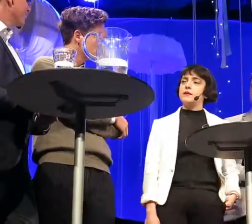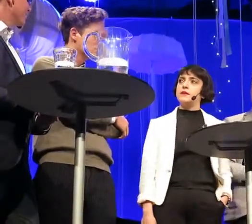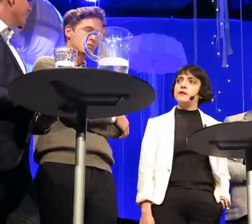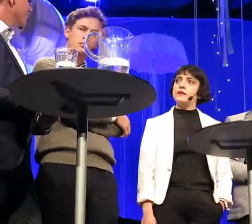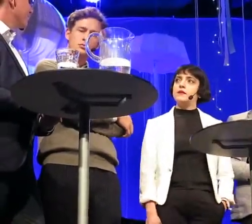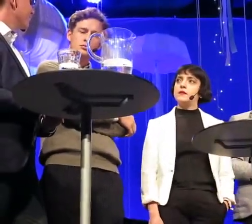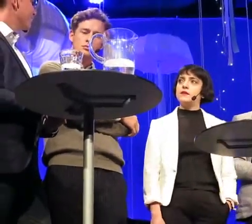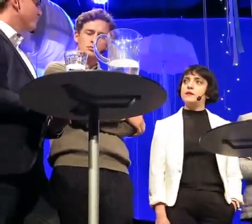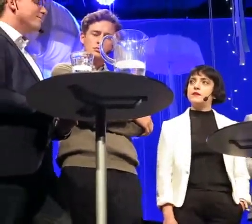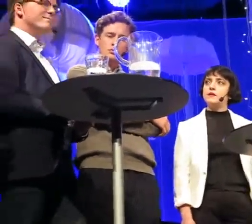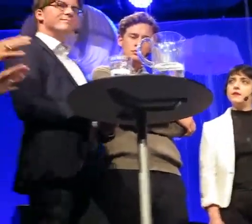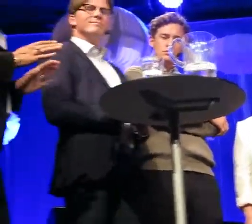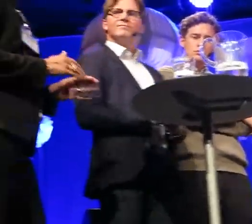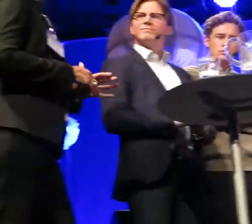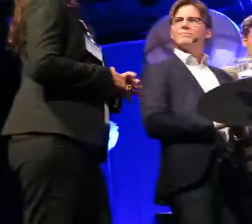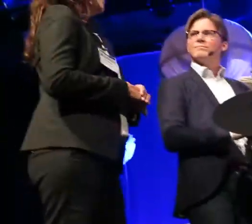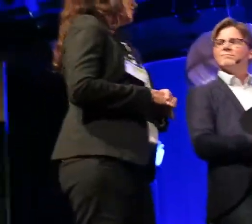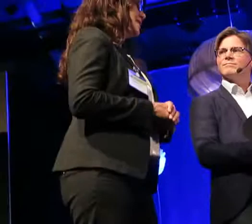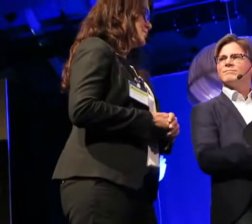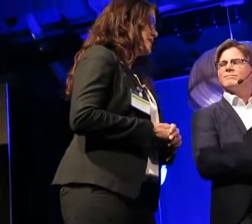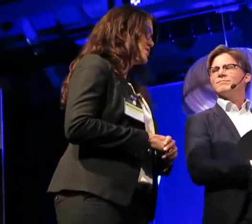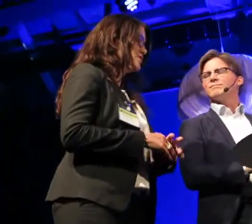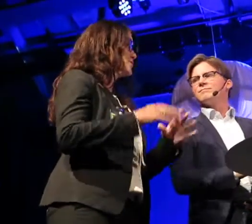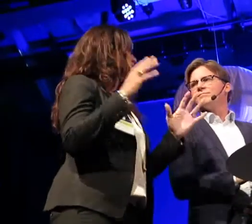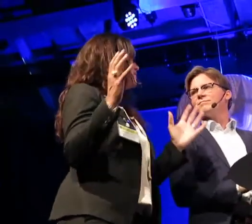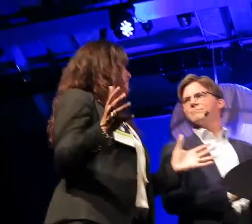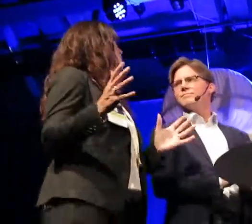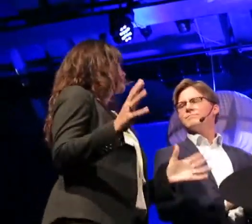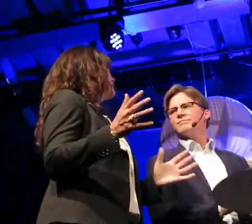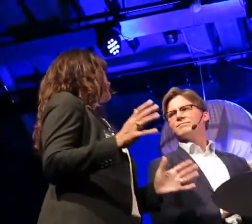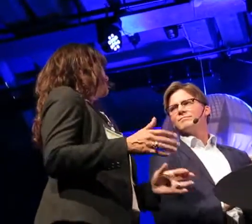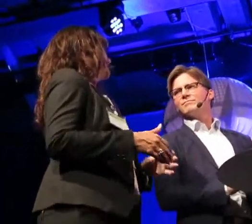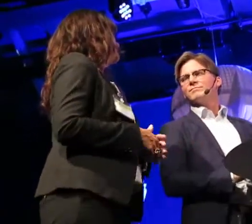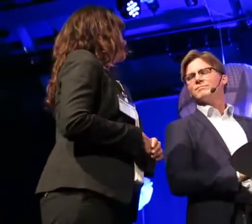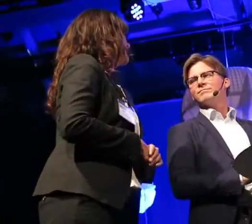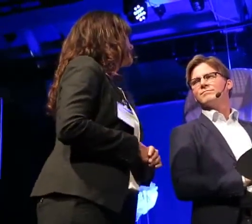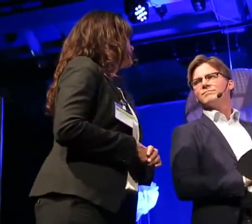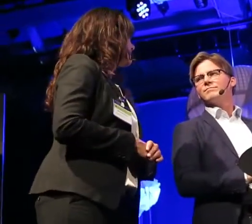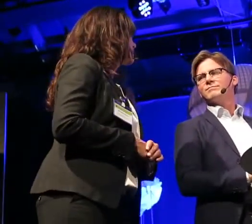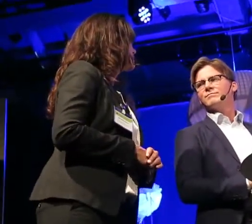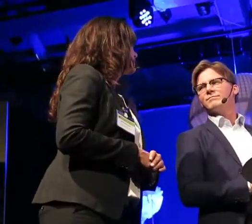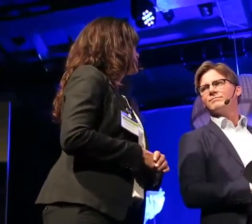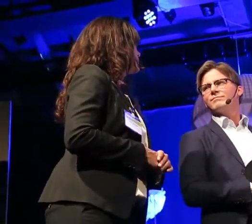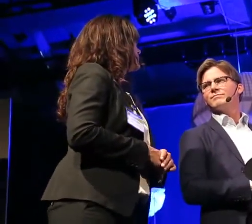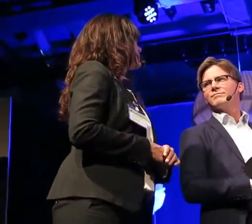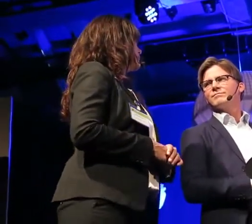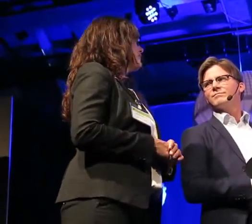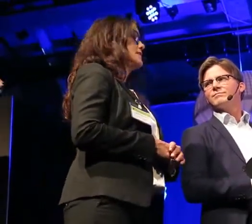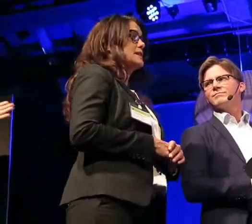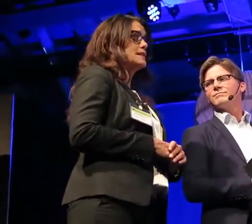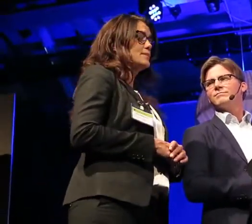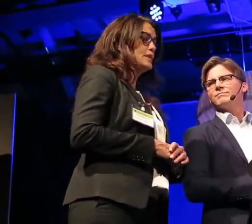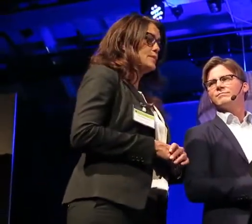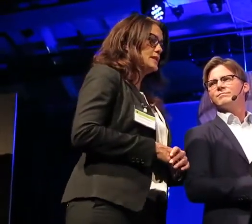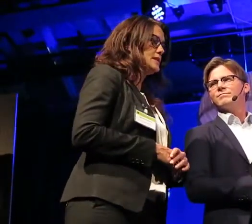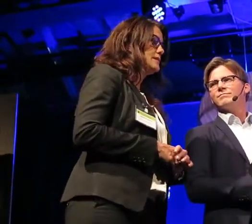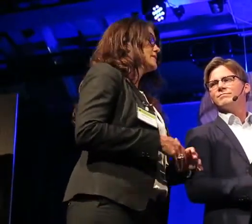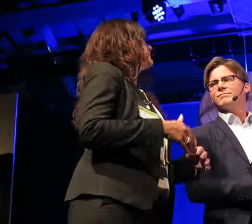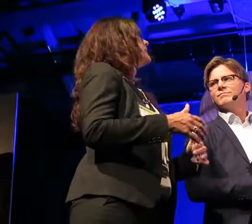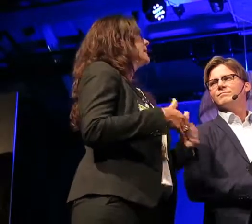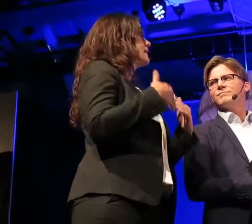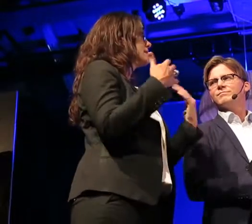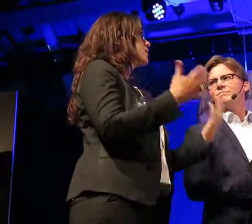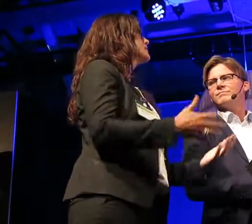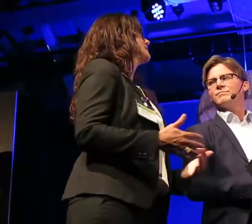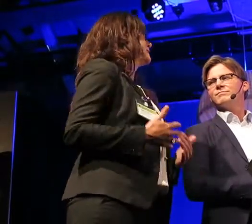hjulet? Nej, det var inte riktigt så att vi måste fokusera på en sak. Vi måste ha en oerhört bred palett. Och att det måste gå fortare tycker vi verkligen i